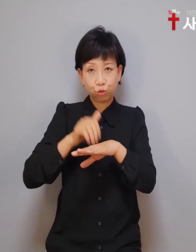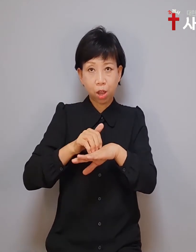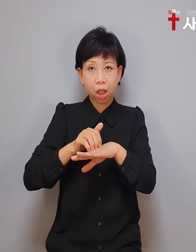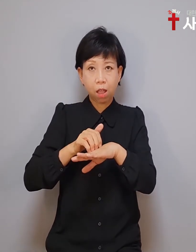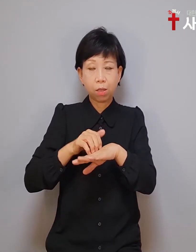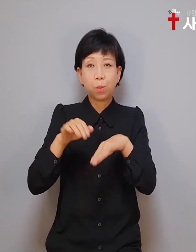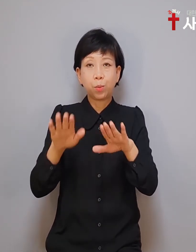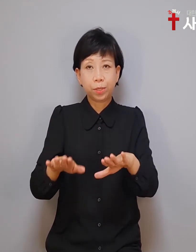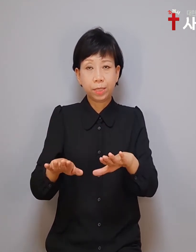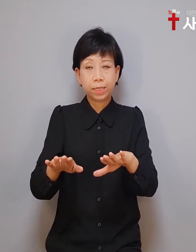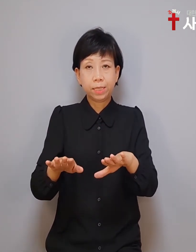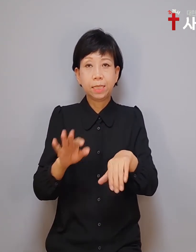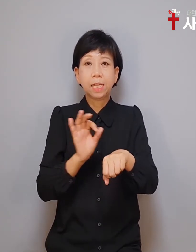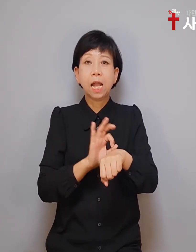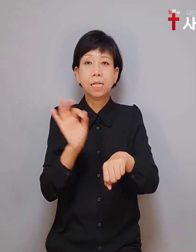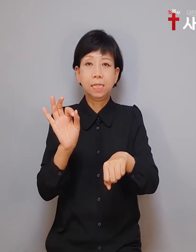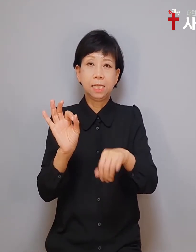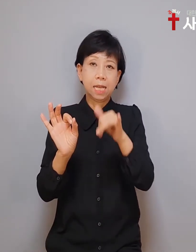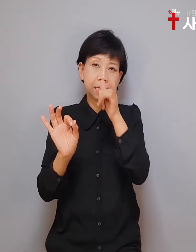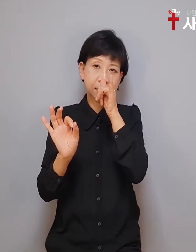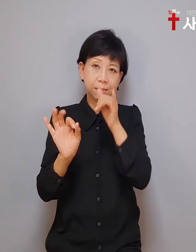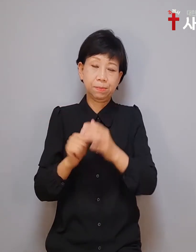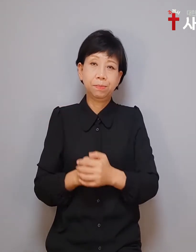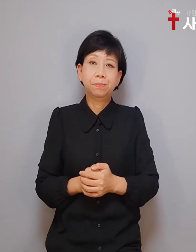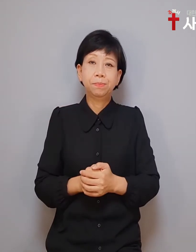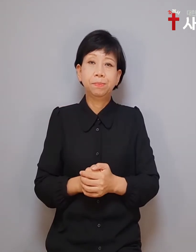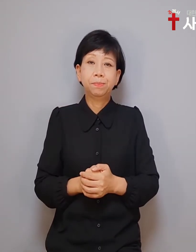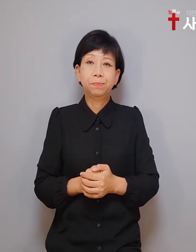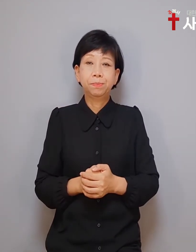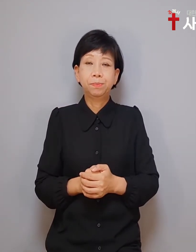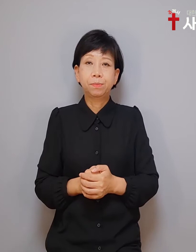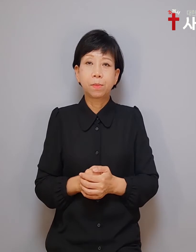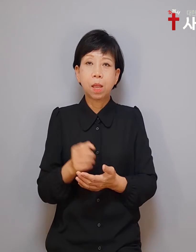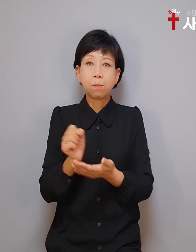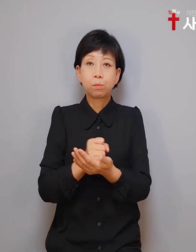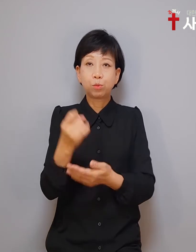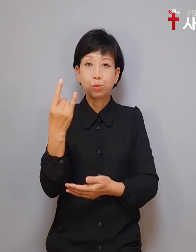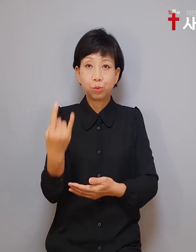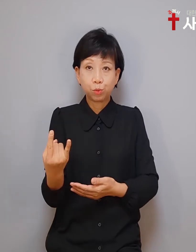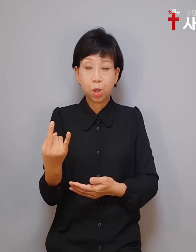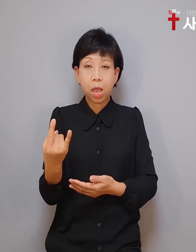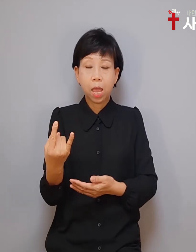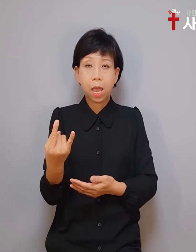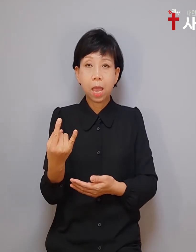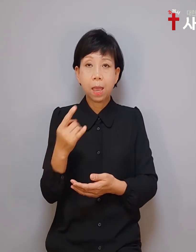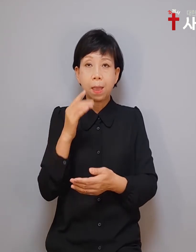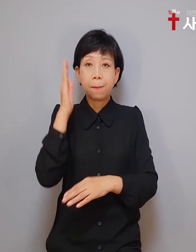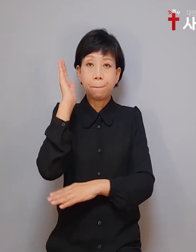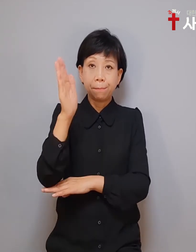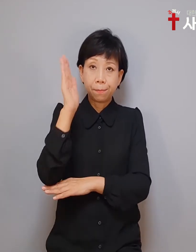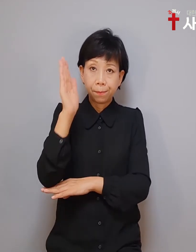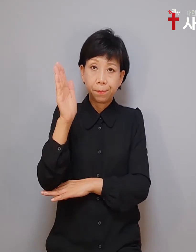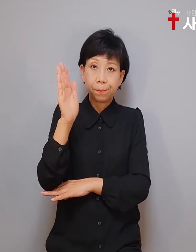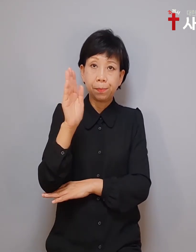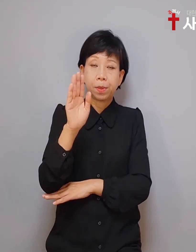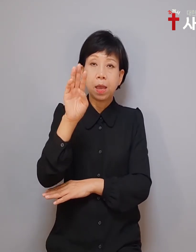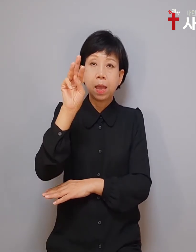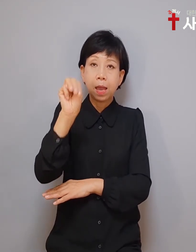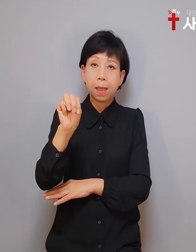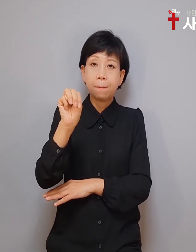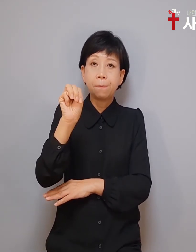오전 10시 만나홀에서 있습니다. 부흥의 말씀 mp3가 있습니다. 사무실에 문의